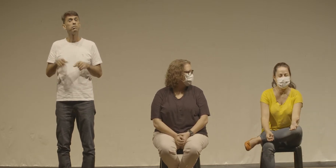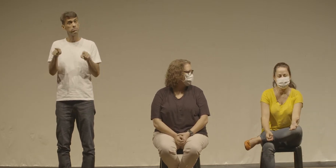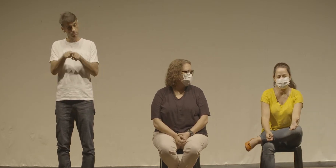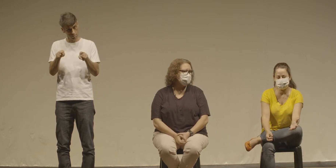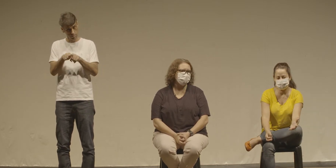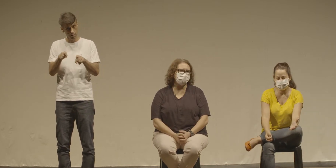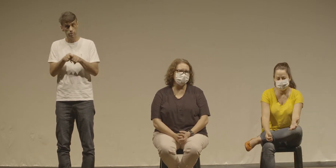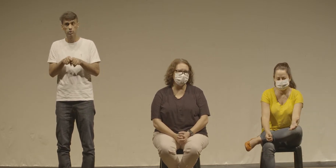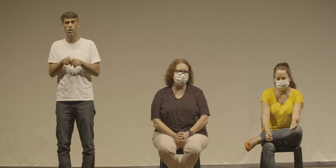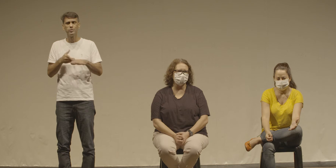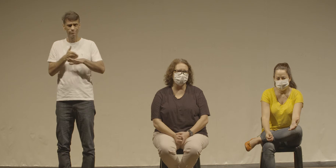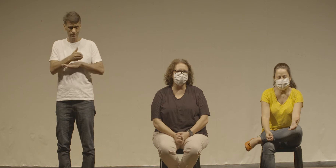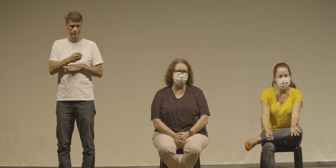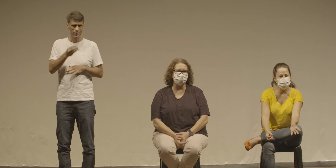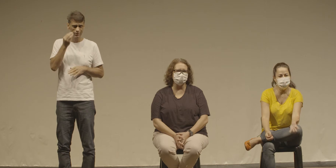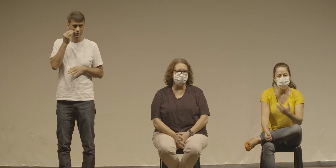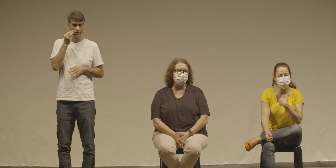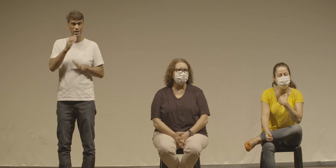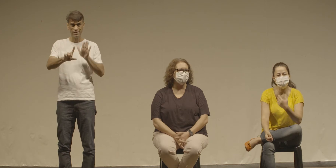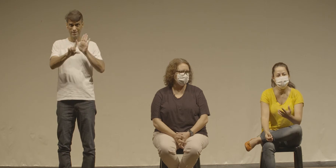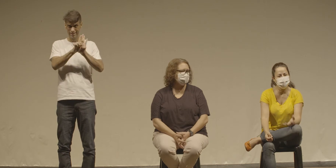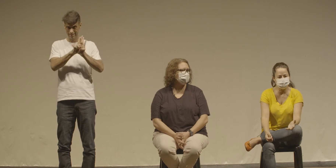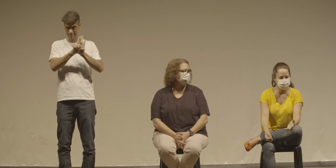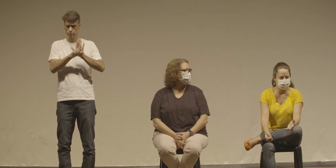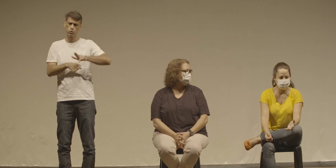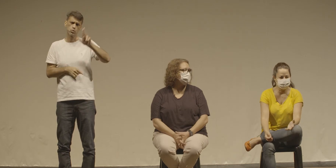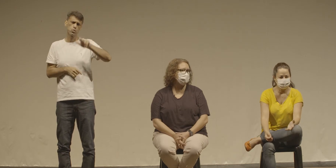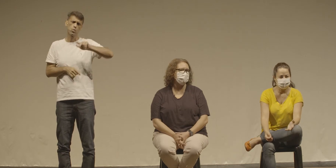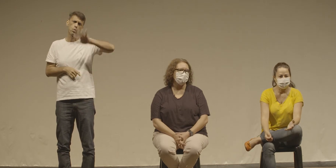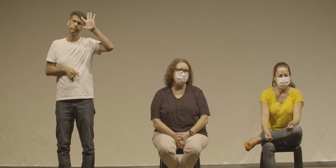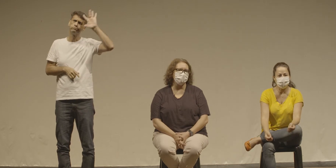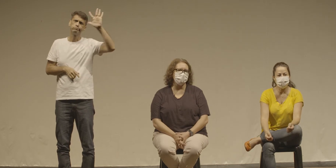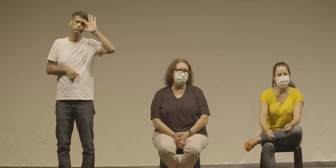também a leis que eu nunca poderia imaginar.